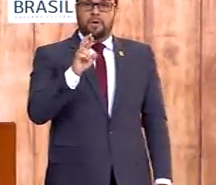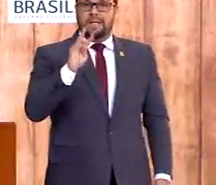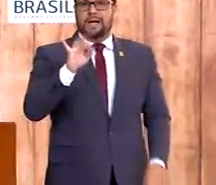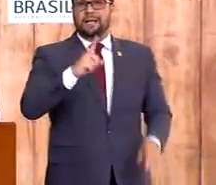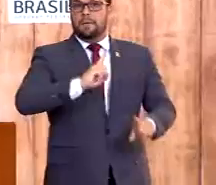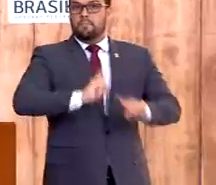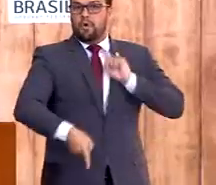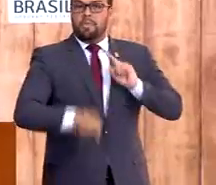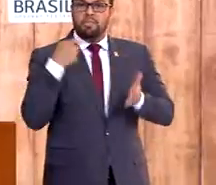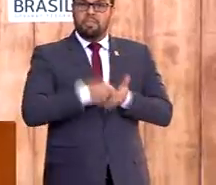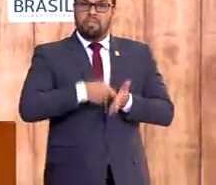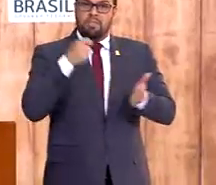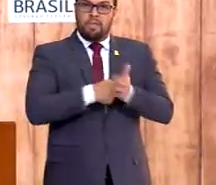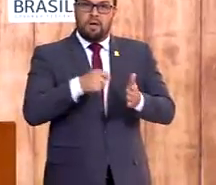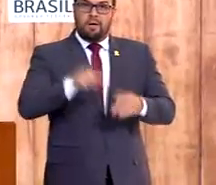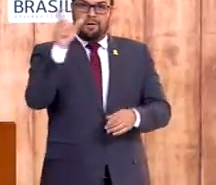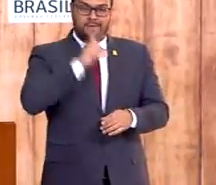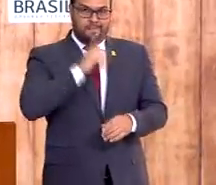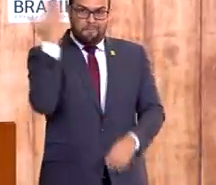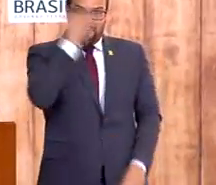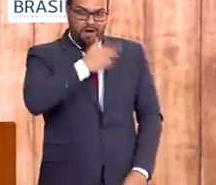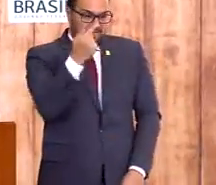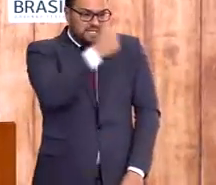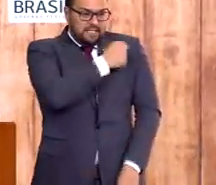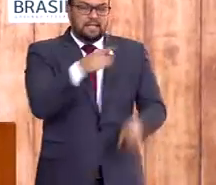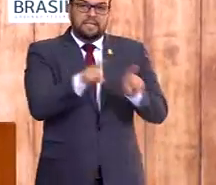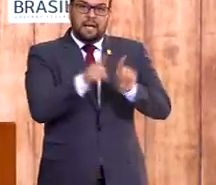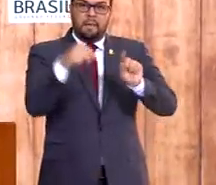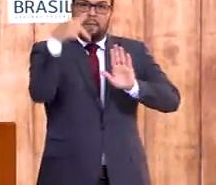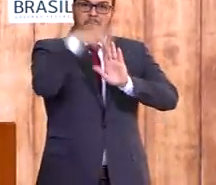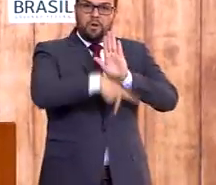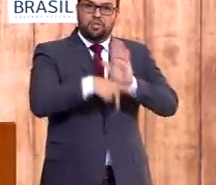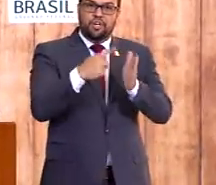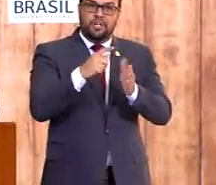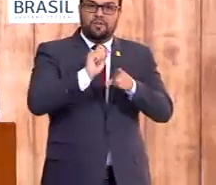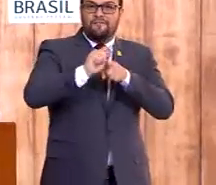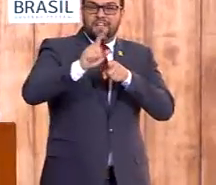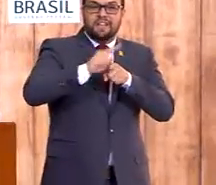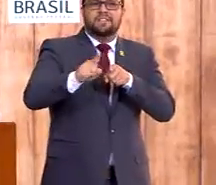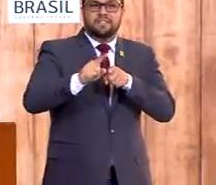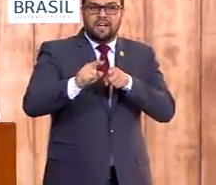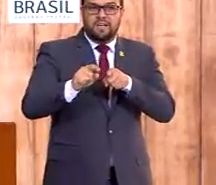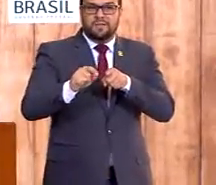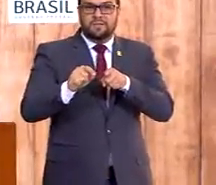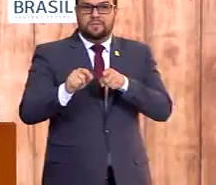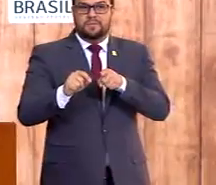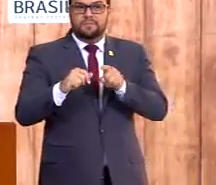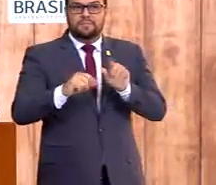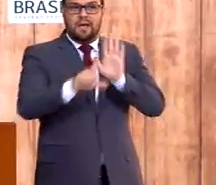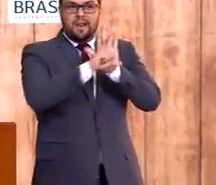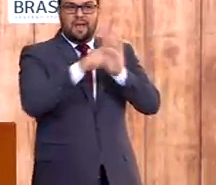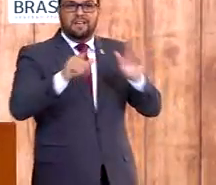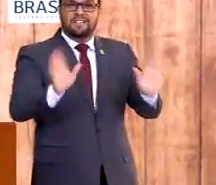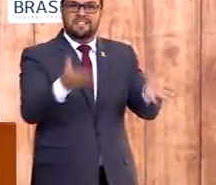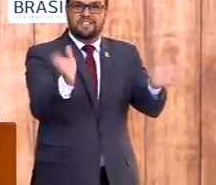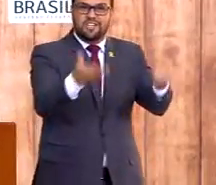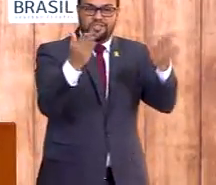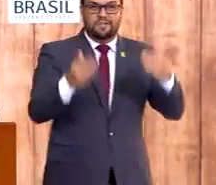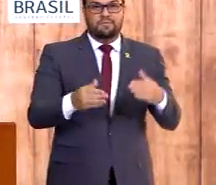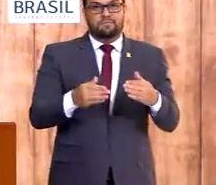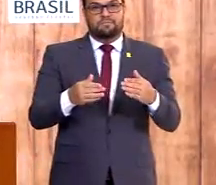que proíbem a exigência de passaporte vacinal e projetos financiados pela lei de incentivo garantindo a 5